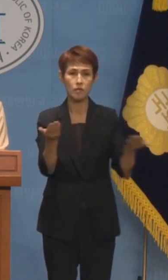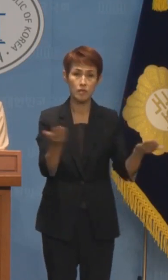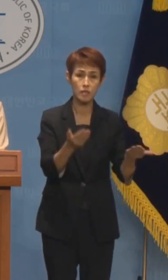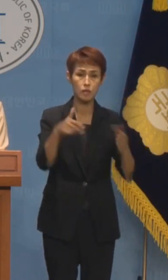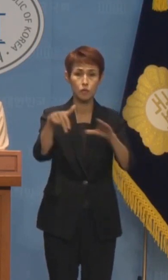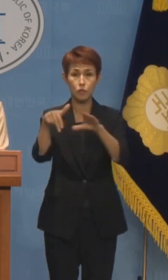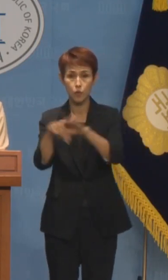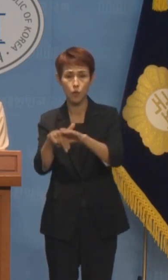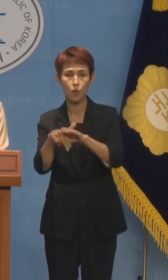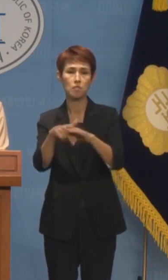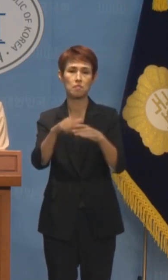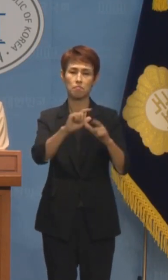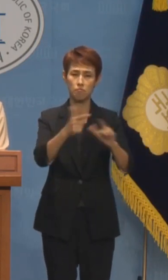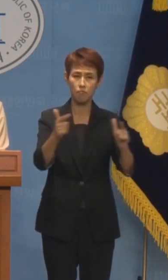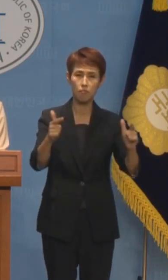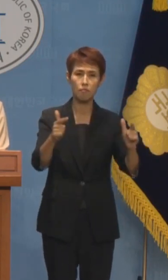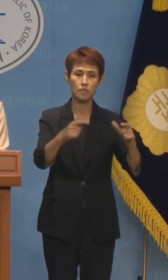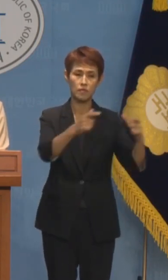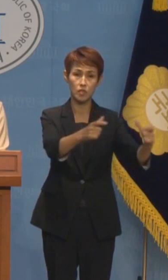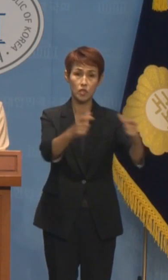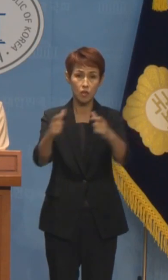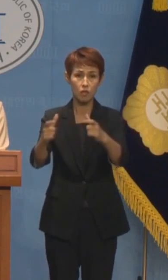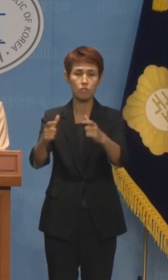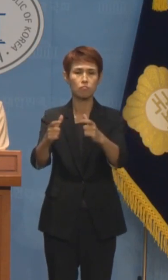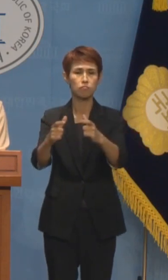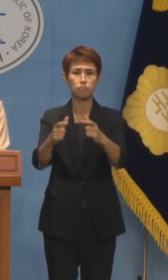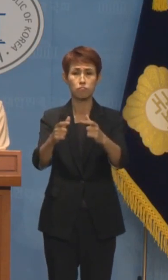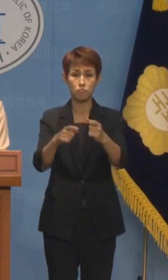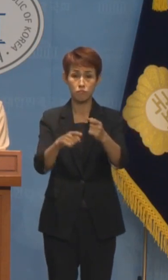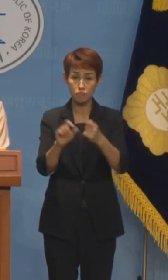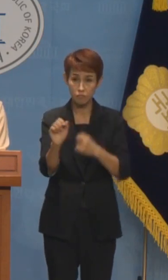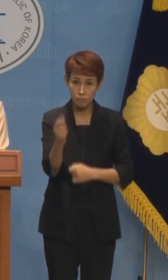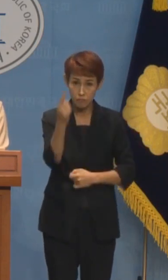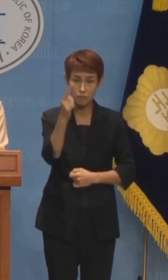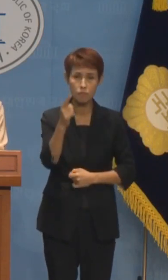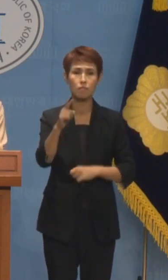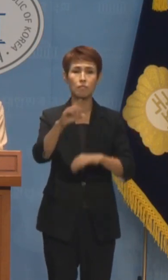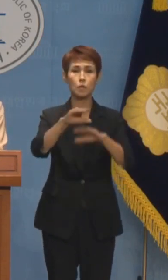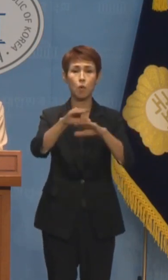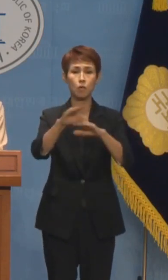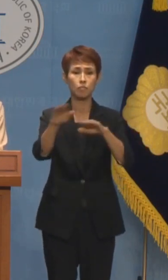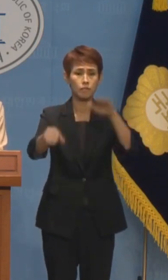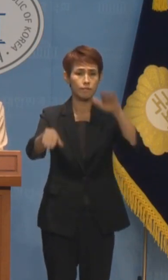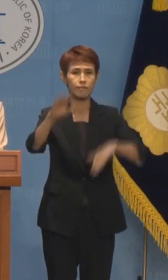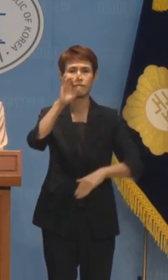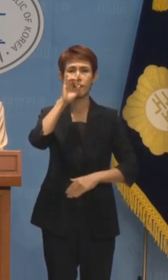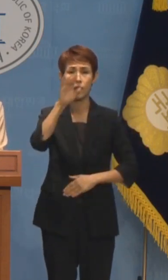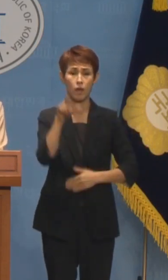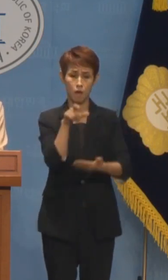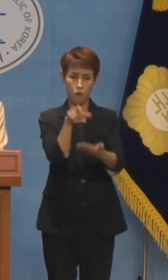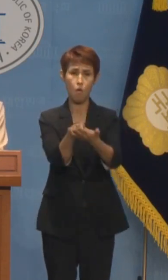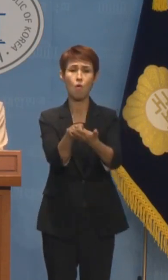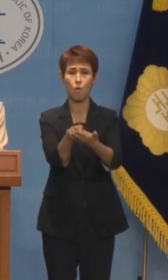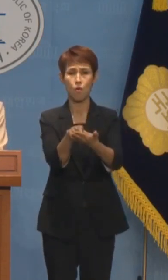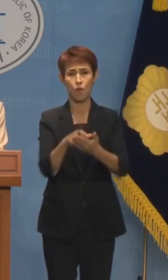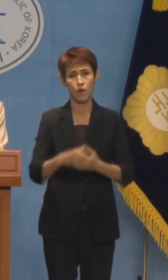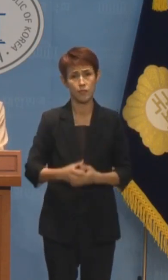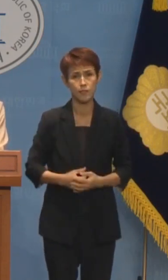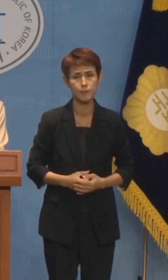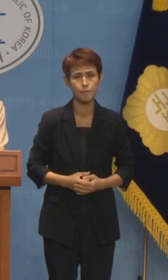종교 신념 계층 지역 인종 등을 이후로 방송 성에 차별을 두어서는 안 된다고 규정짓고